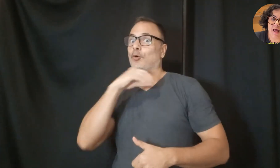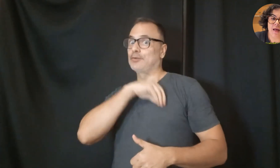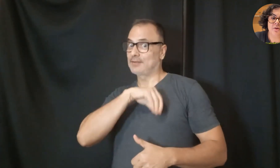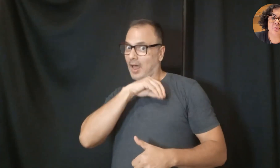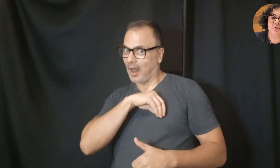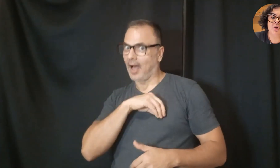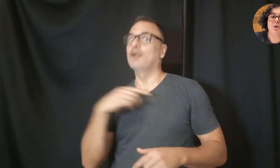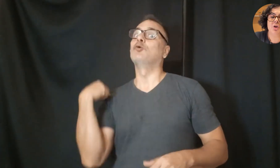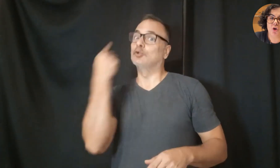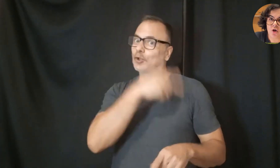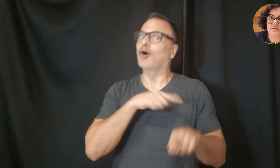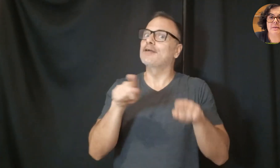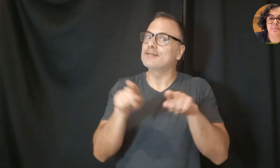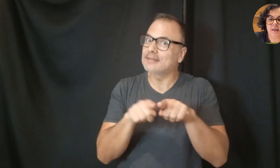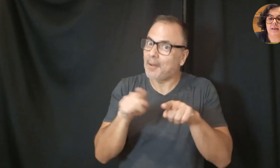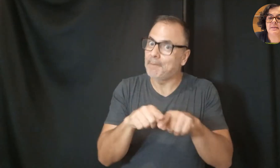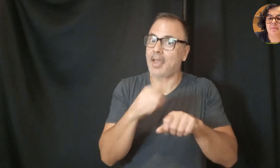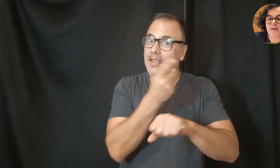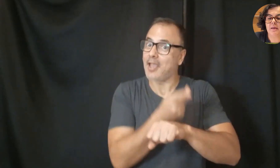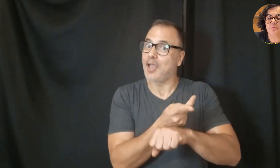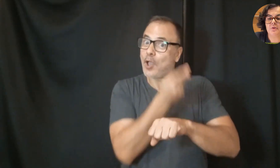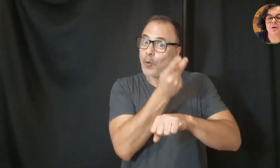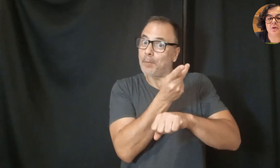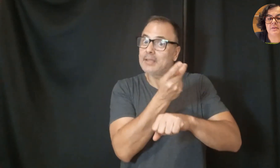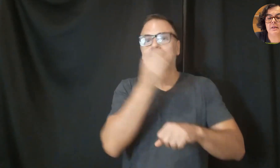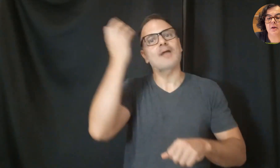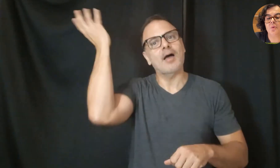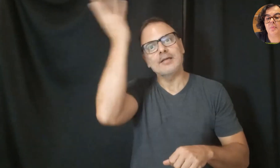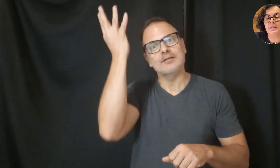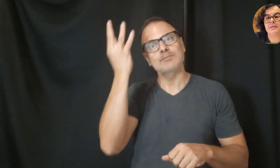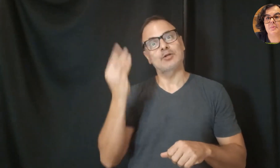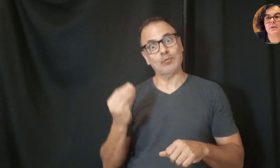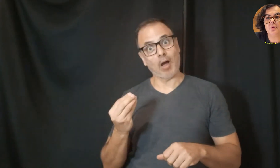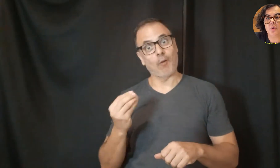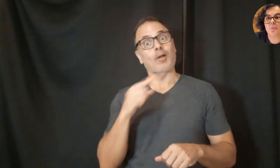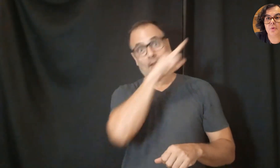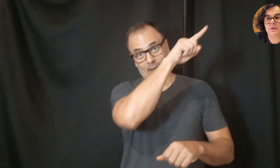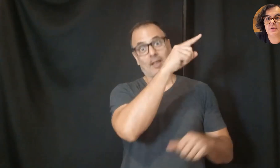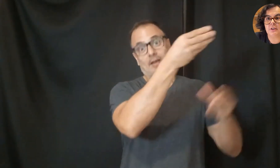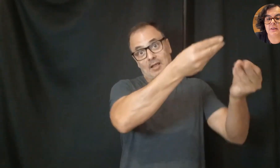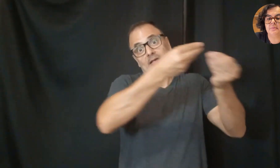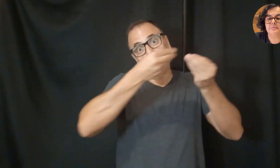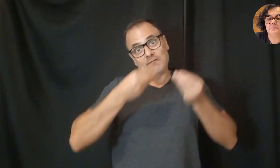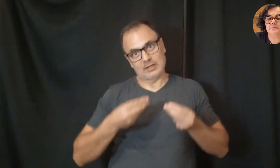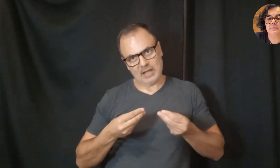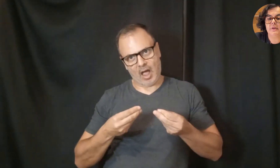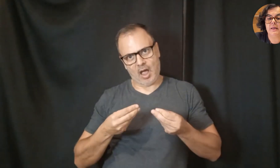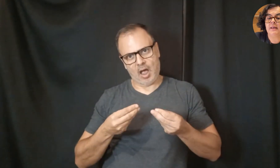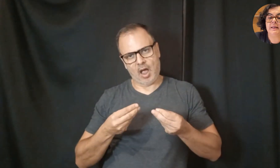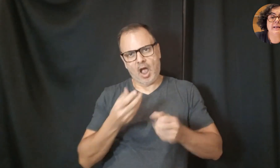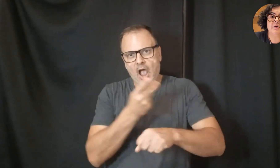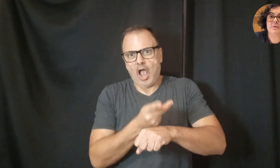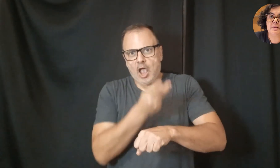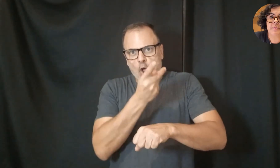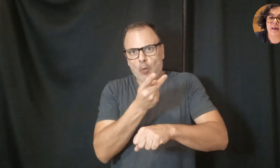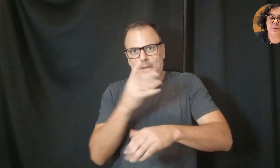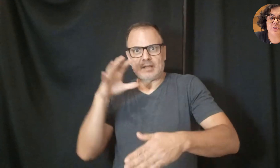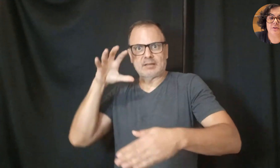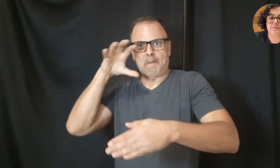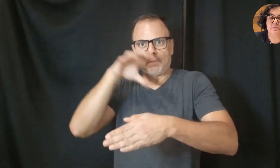salário, nós também receberemos a nossa recompensa espiritual prometida, que não se mede